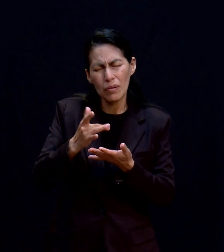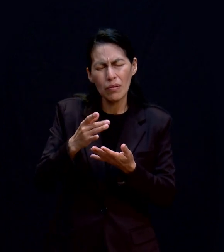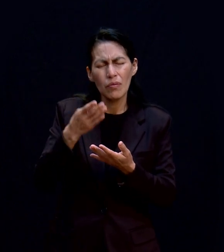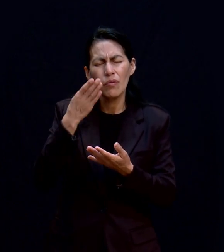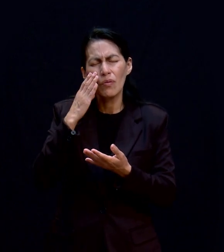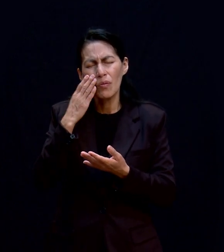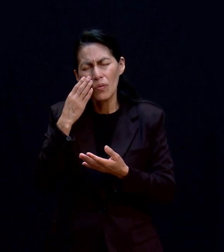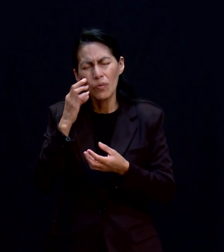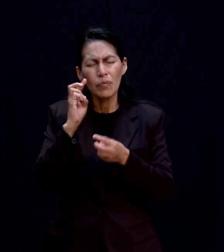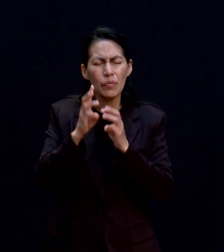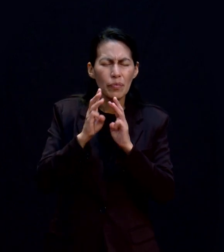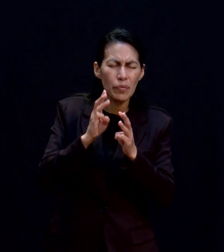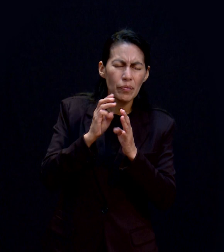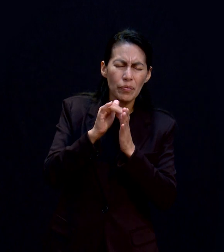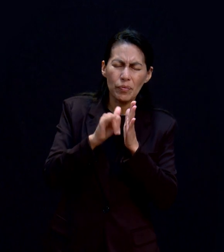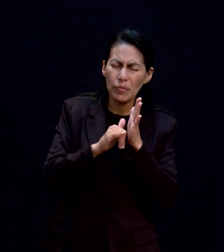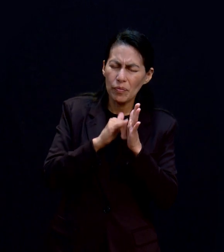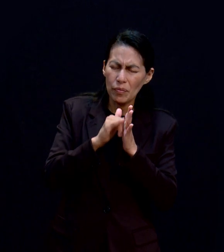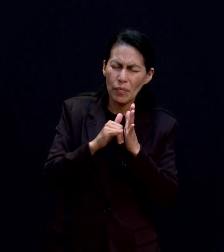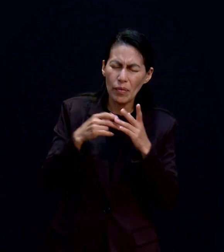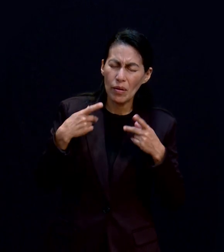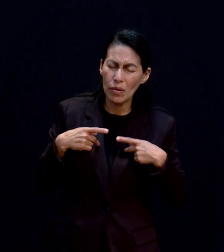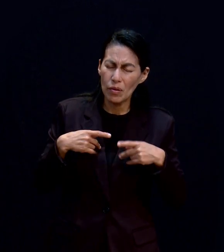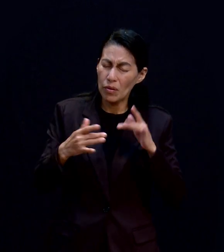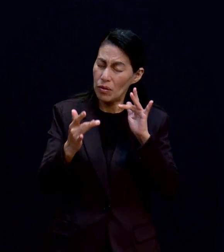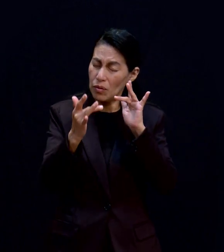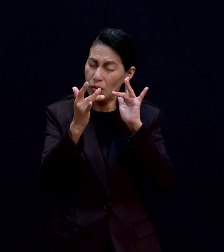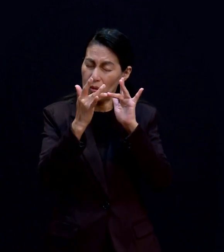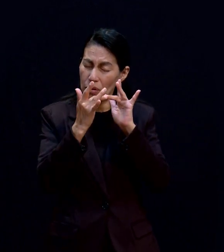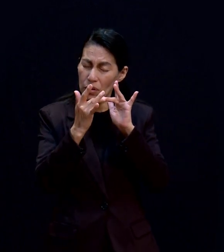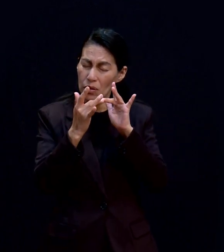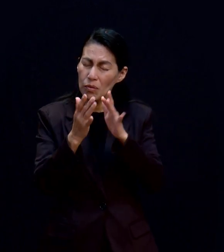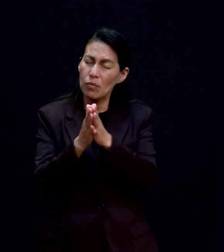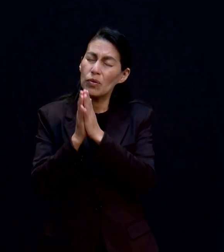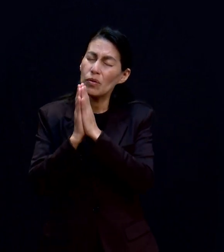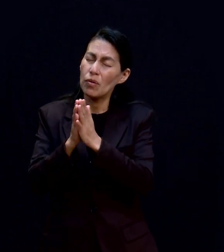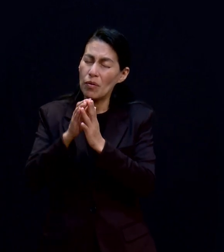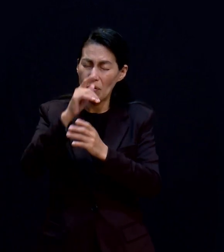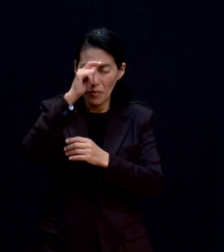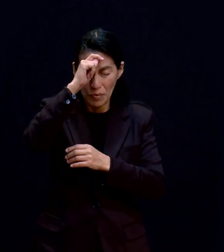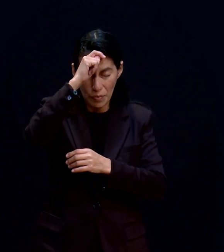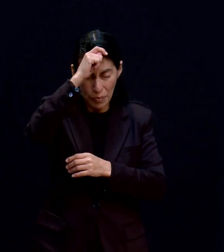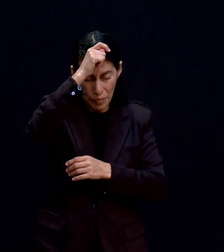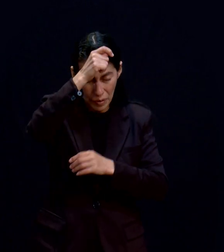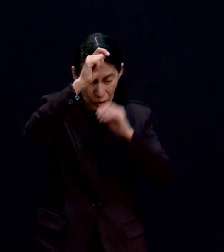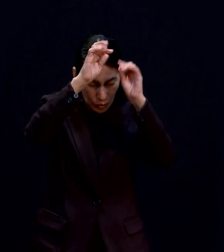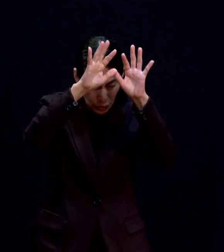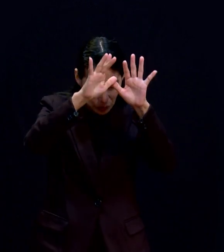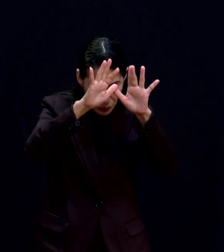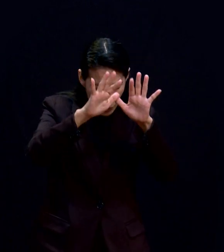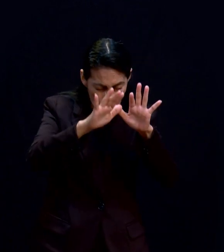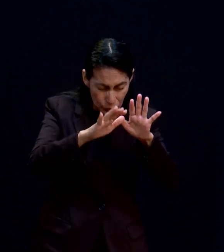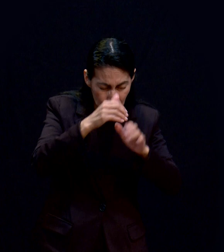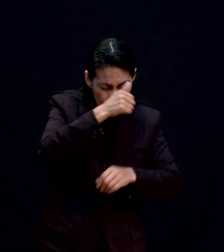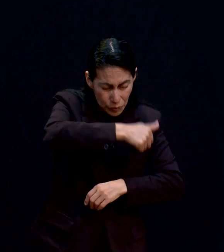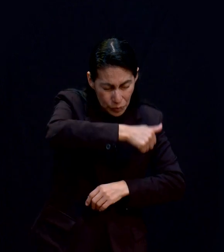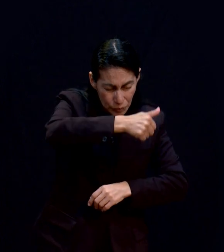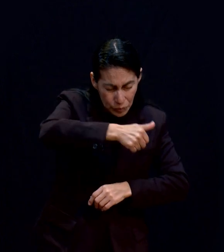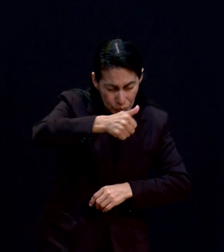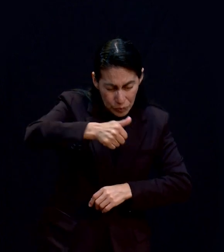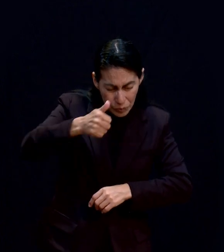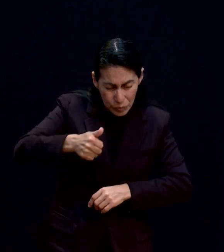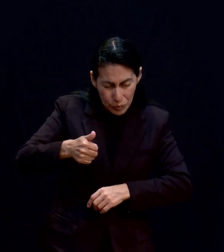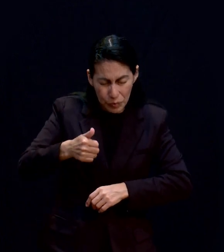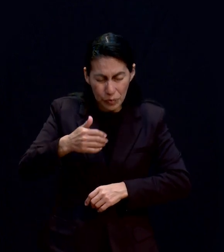petición a través de los medios a quienes nos están viendo señor de muéstrales la bendición que tú tienes para